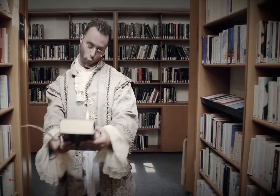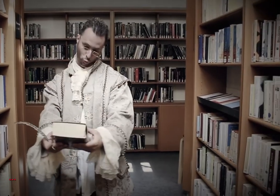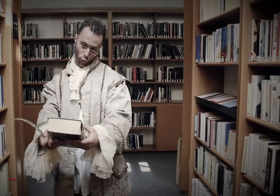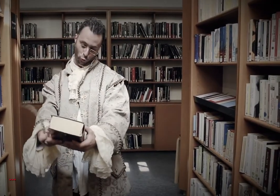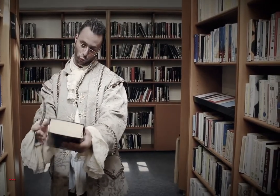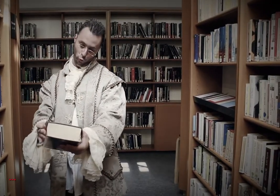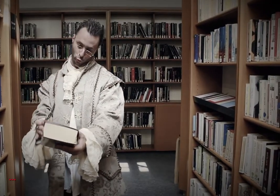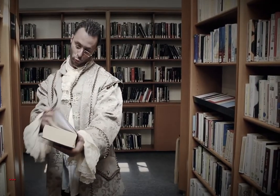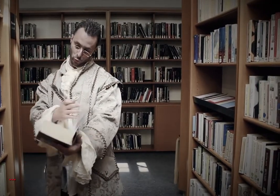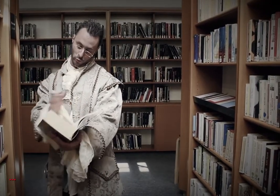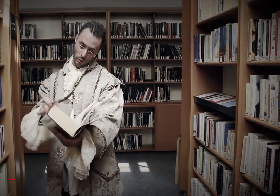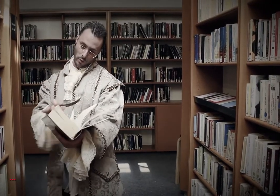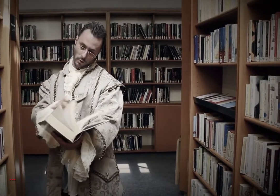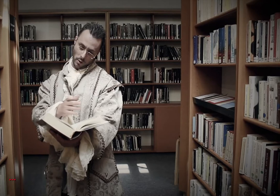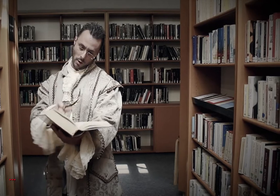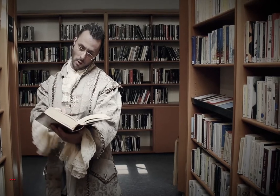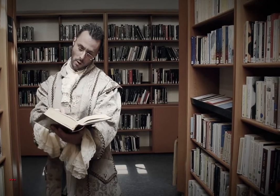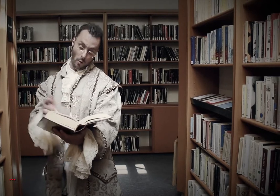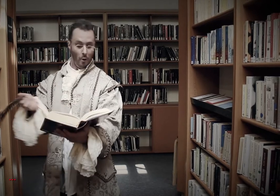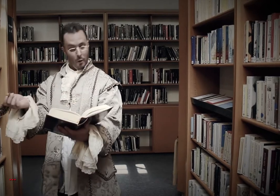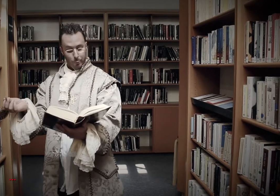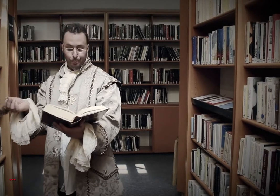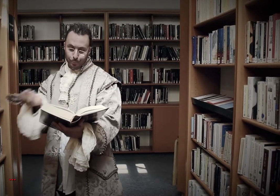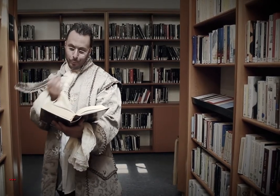C C'est un loup.